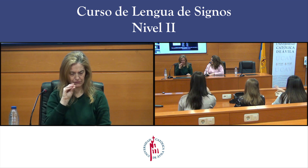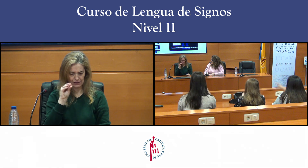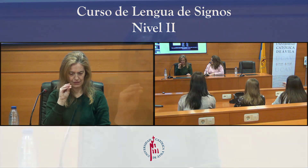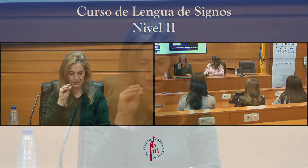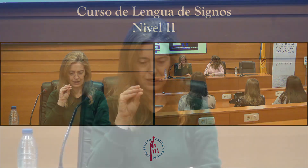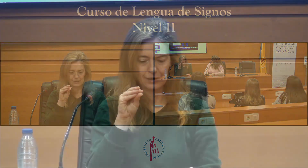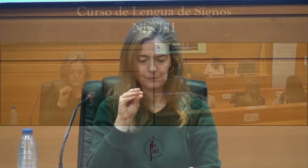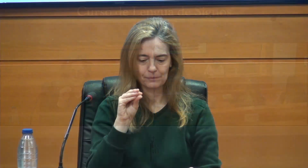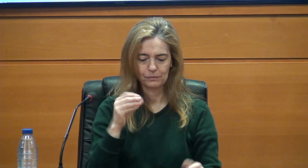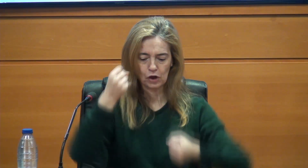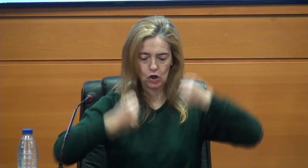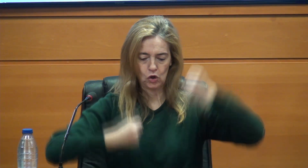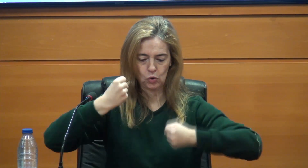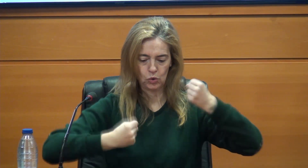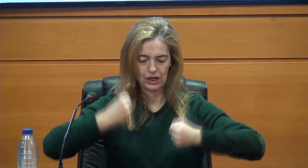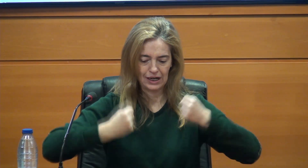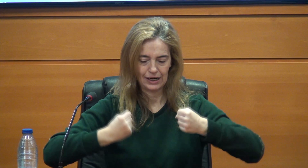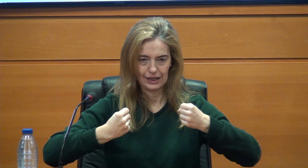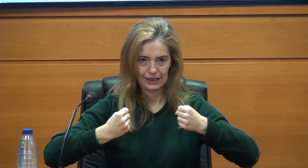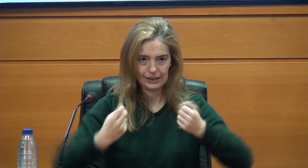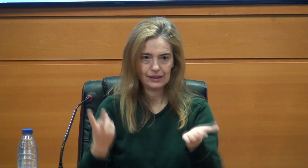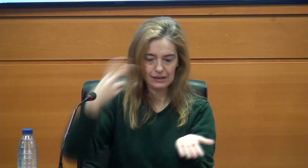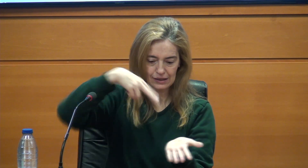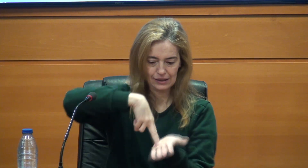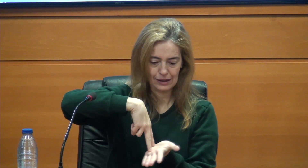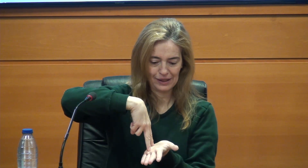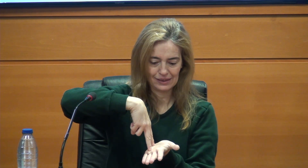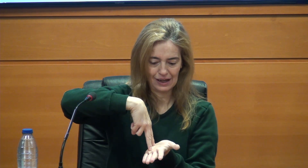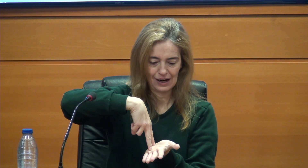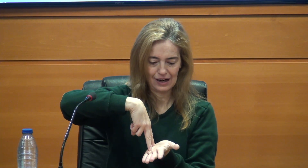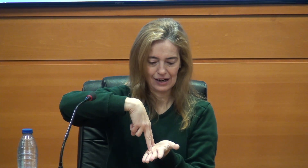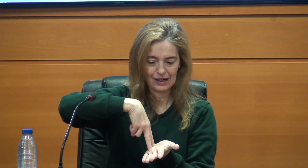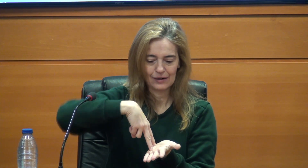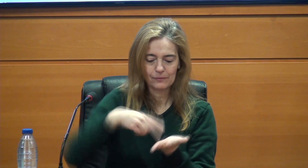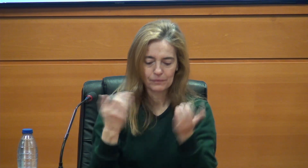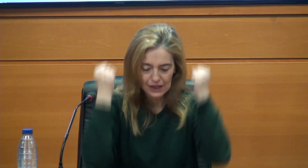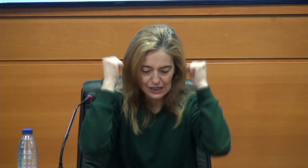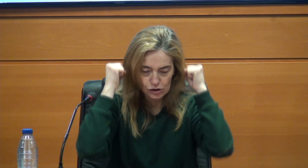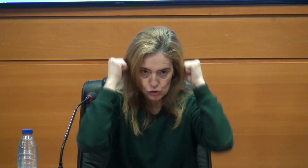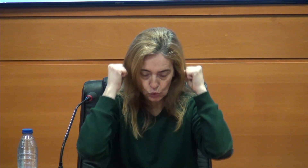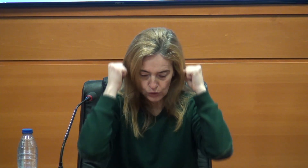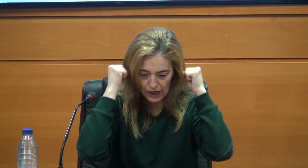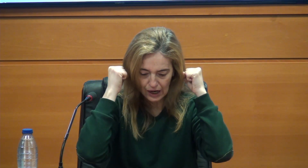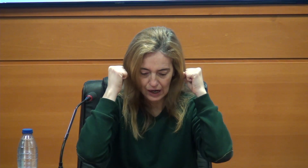entender Conducir a levantarse estudiar